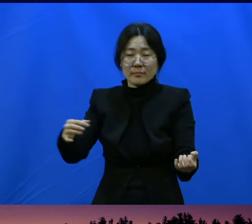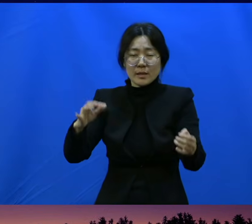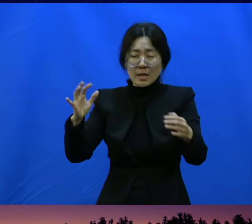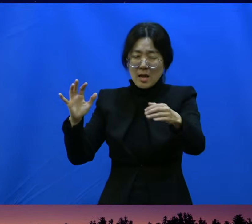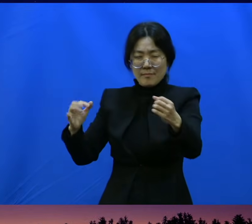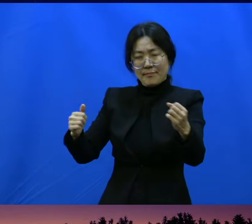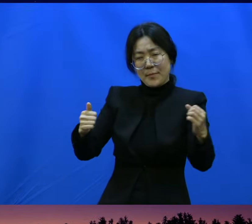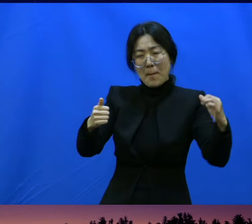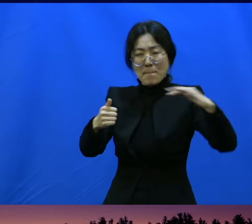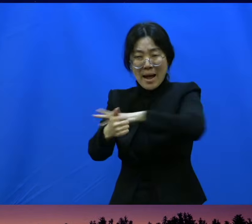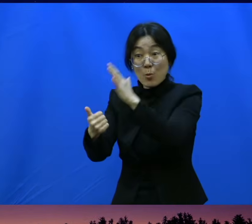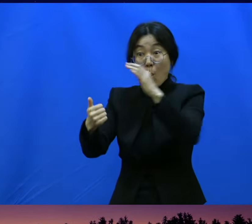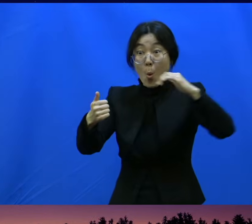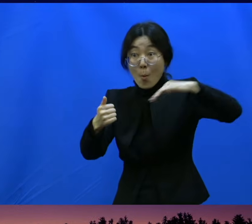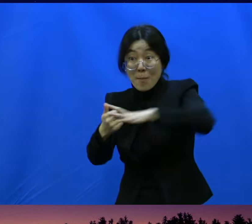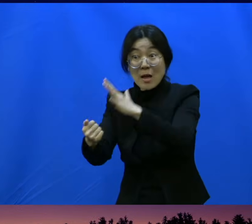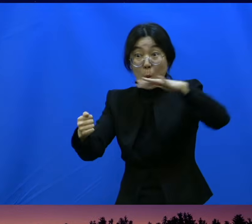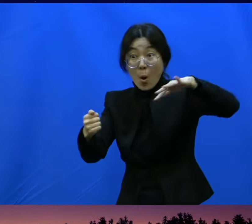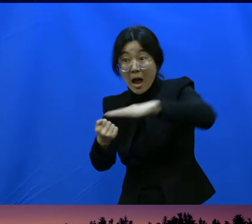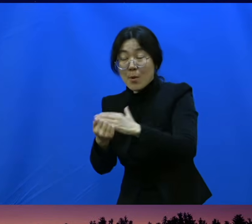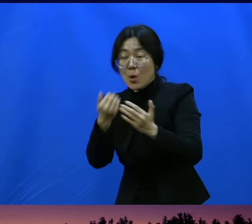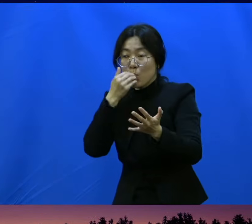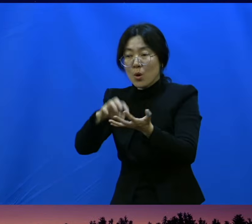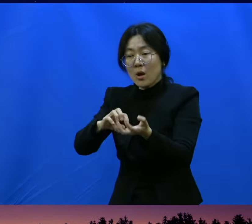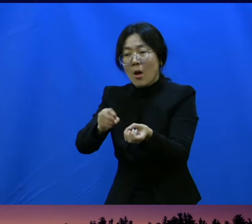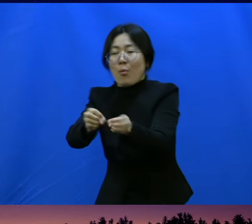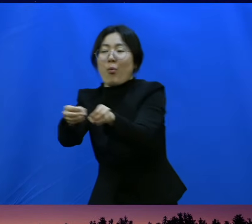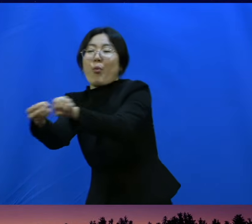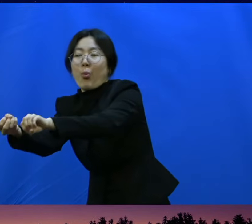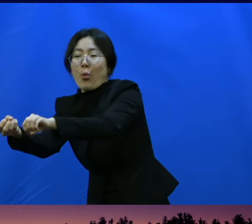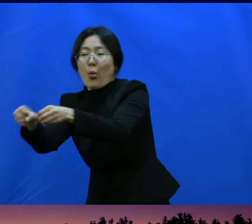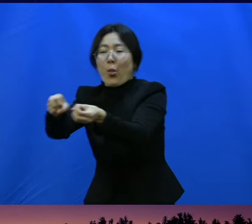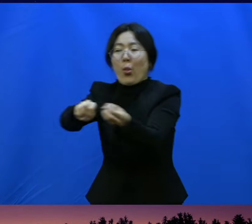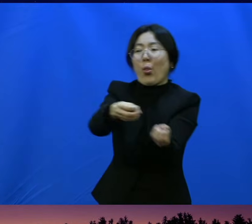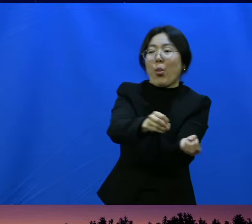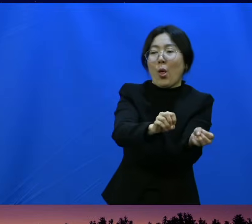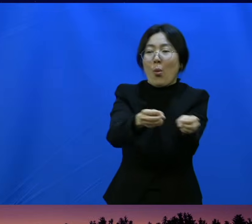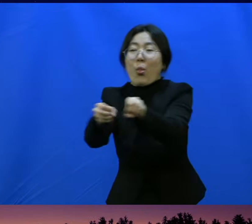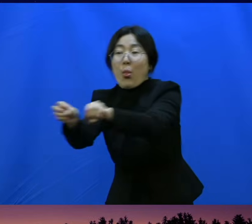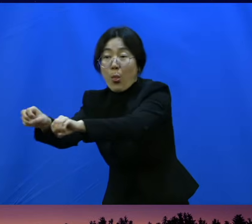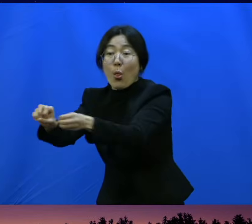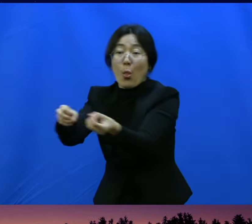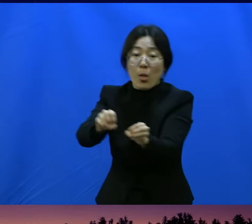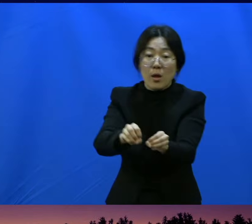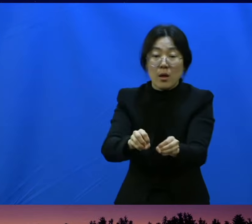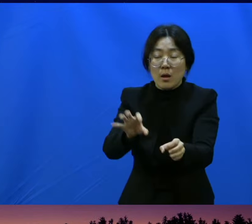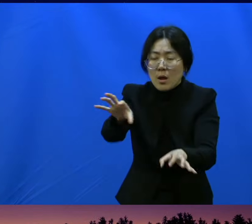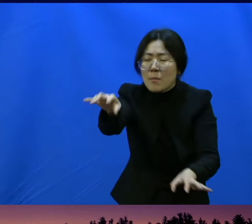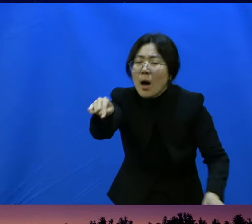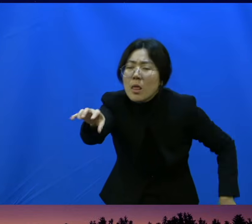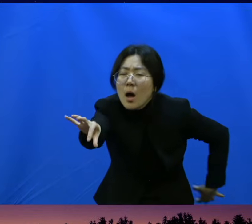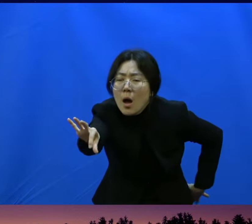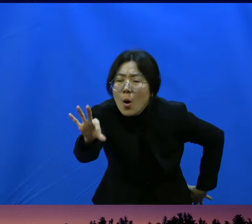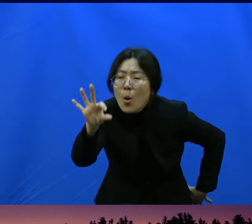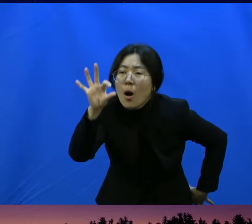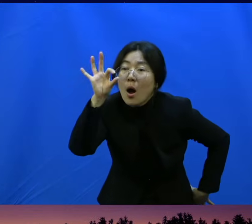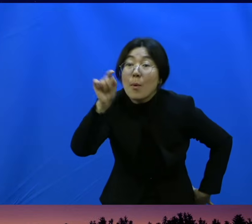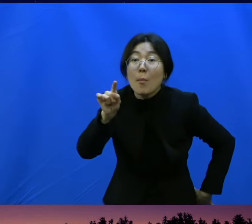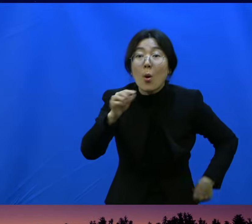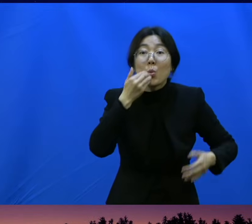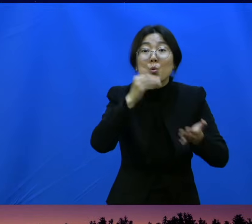촤락 오르락 내리락 해요. 가서 보면요 하나도 모난 돌이 없어요.